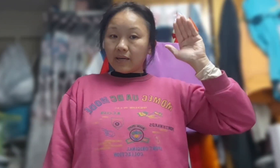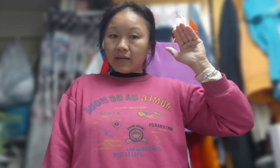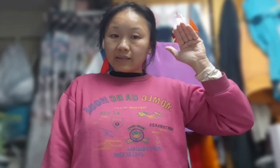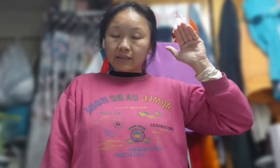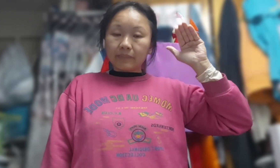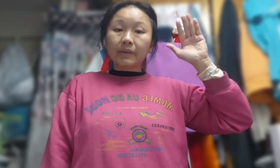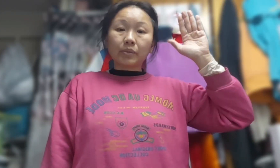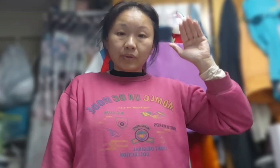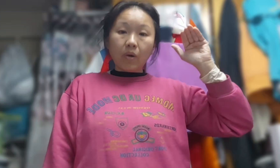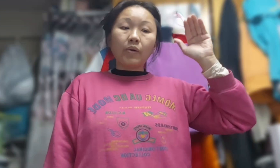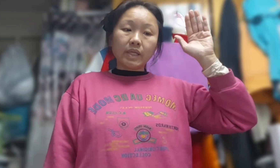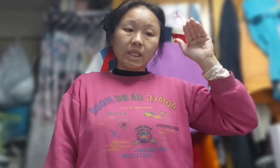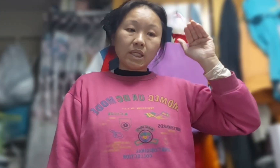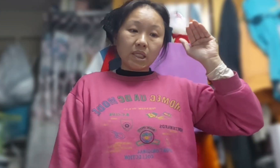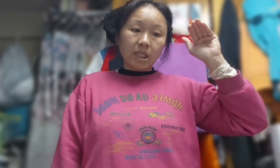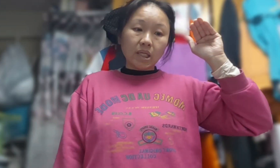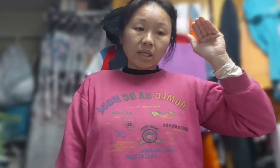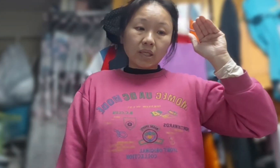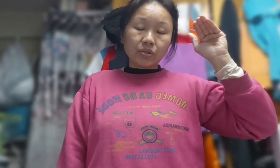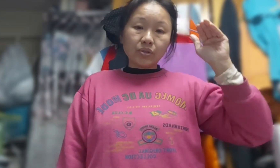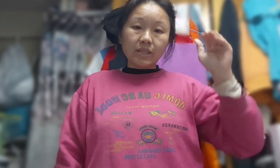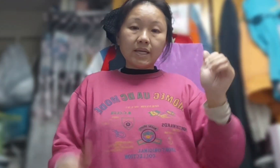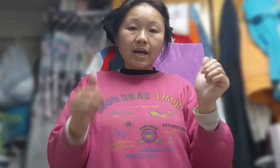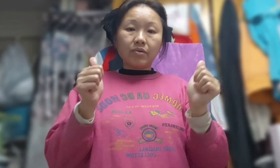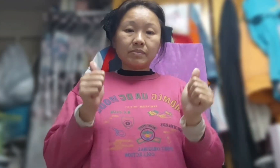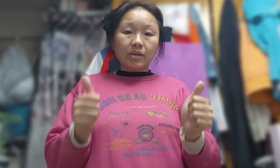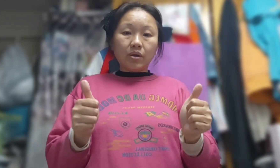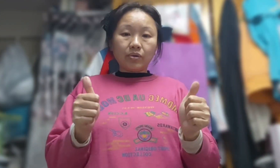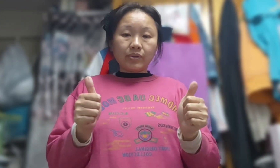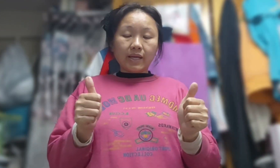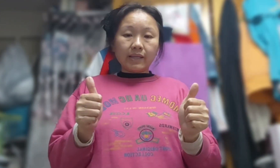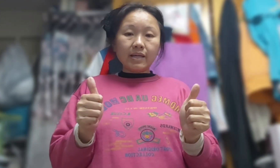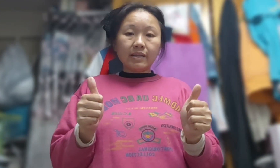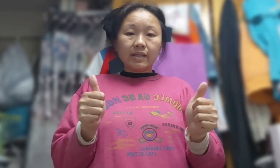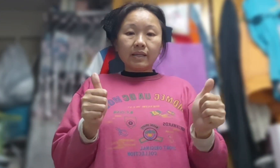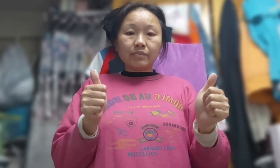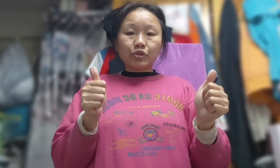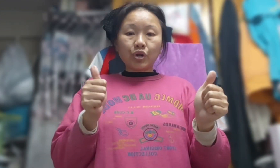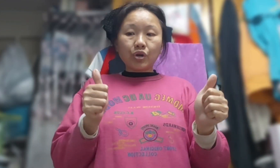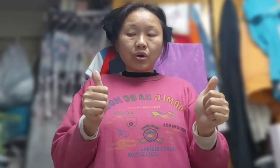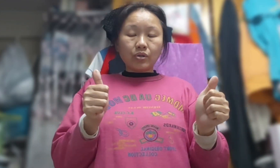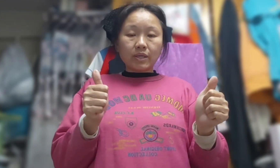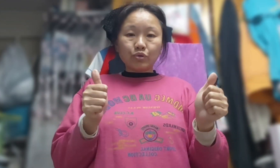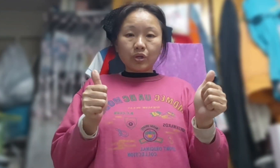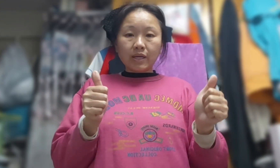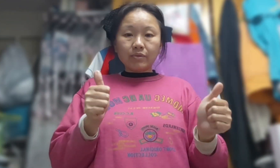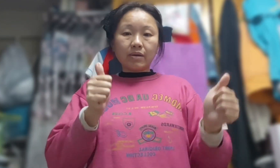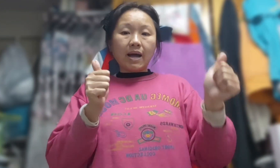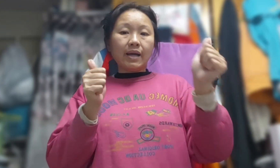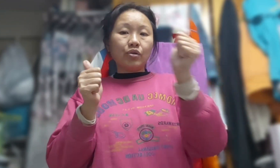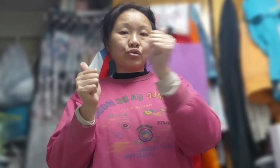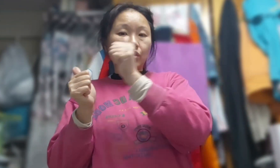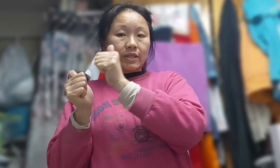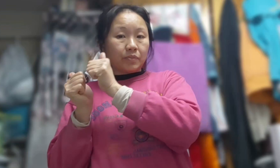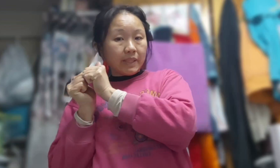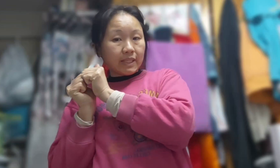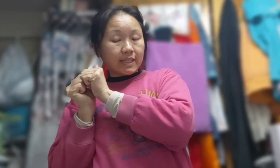啦，咁啊代表可以。跟住依靠，咁就兩個人啦。咁我就將右手挨去左手邊，斜斜